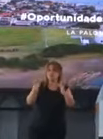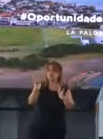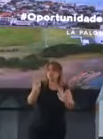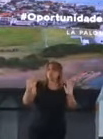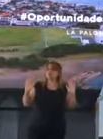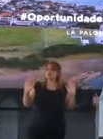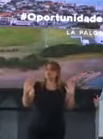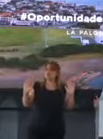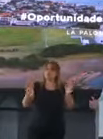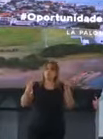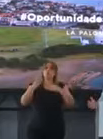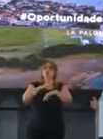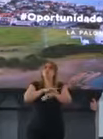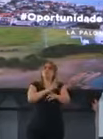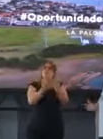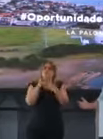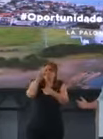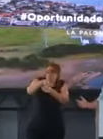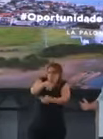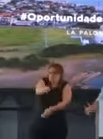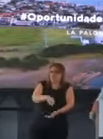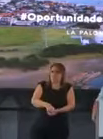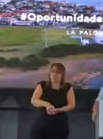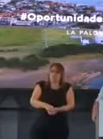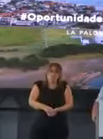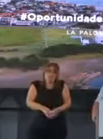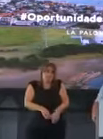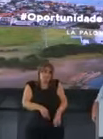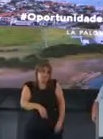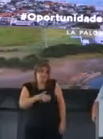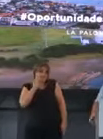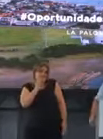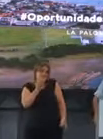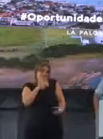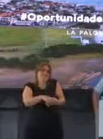pública. Y llega un momento y me dice: pero yo no te voté. Me queda claro que no me votaste.